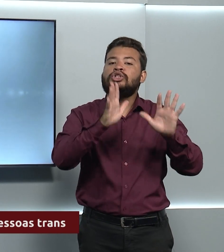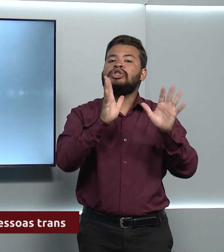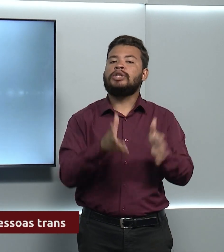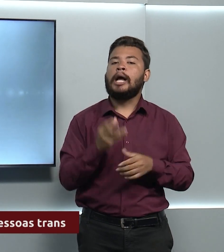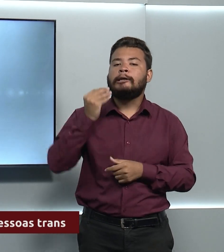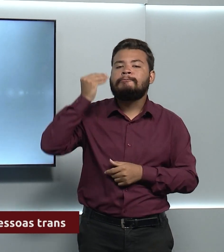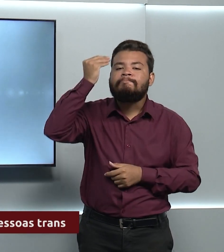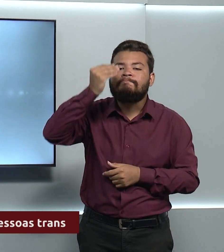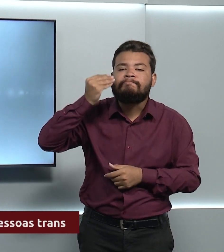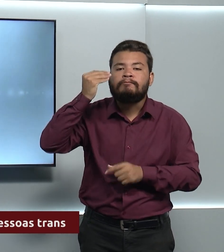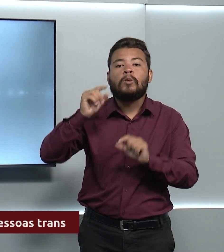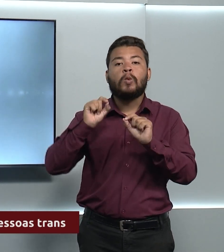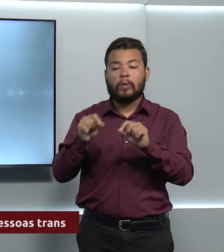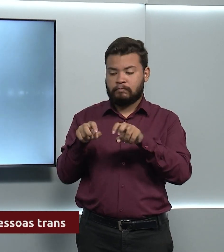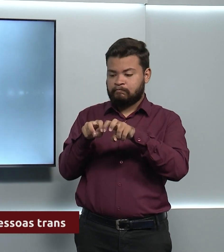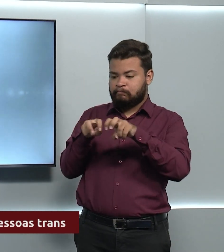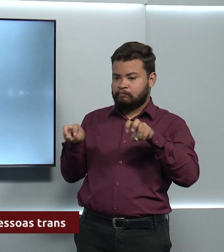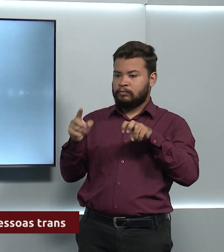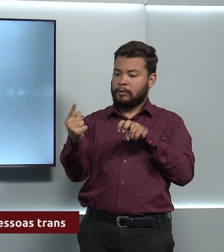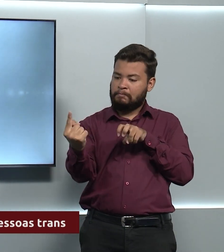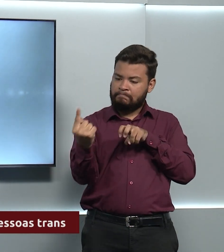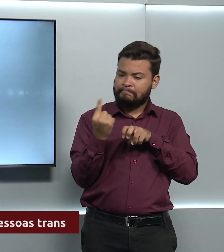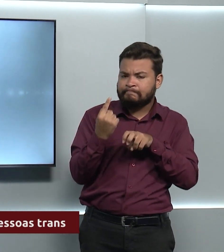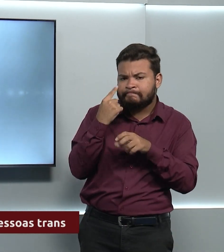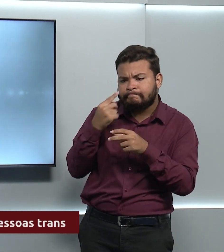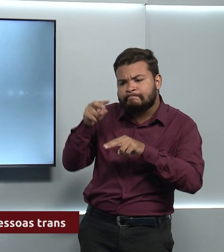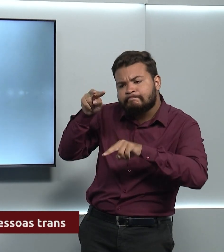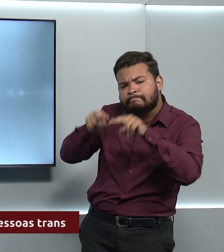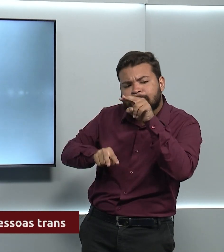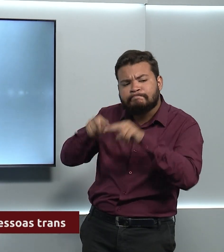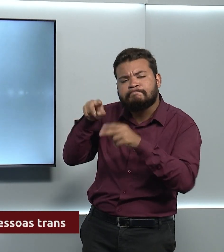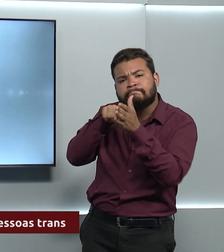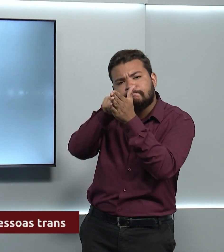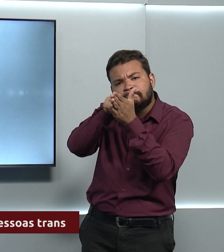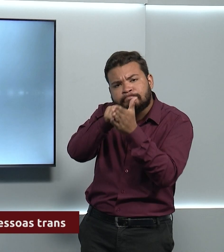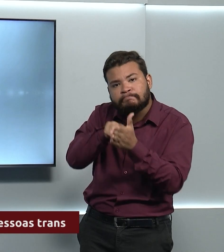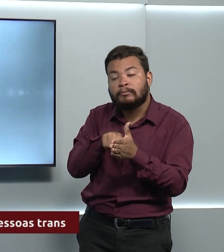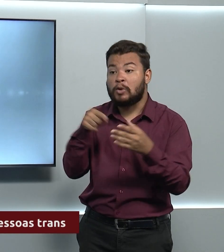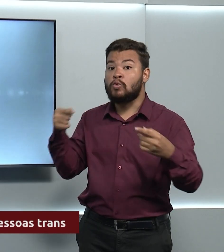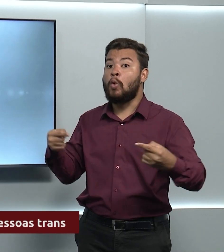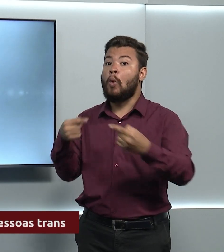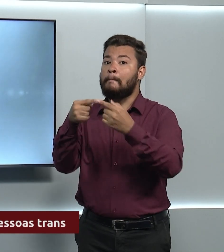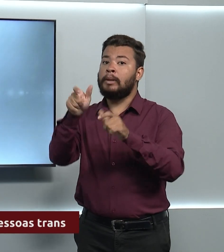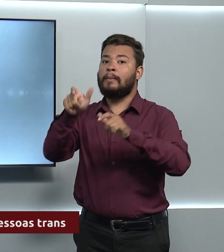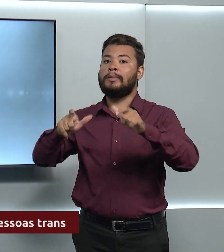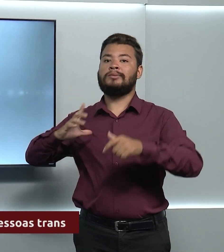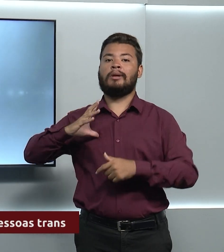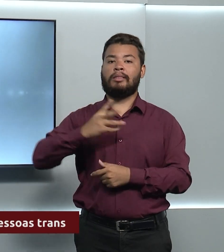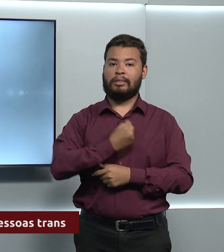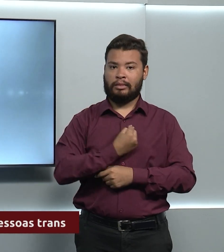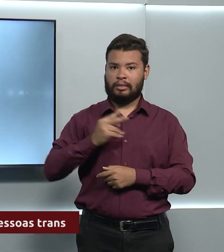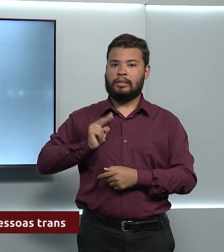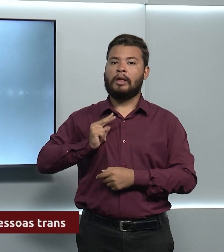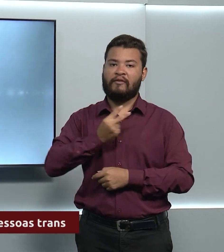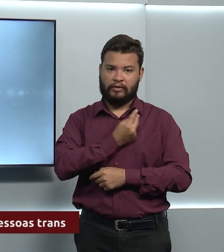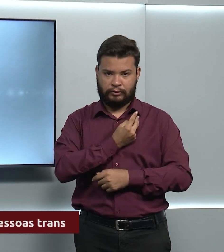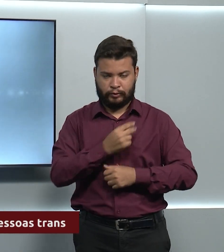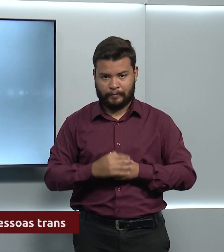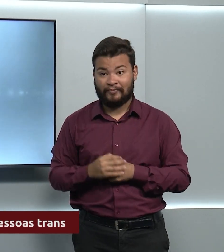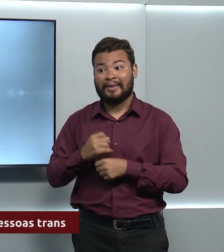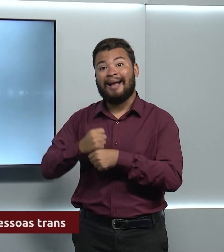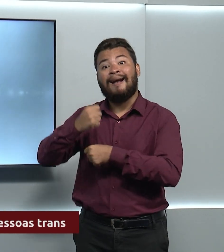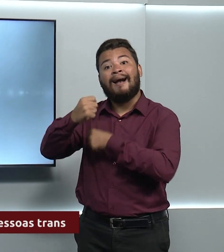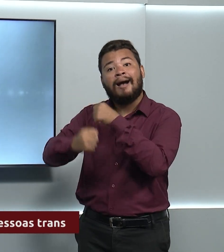de bancas de heteroidentificação para pessoas trans travesti também. A partir do ano que vem,